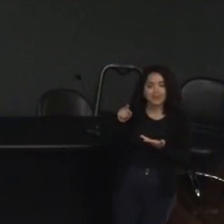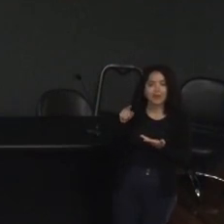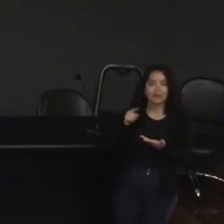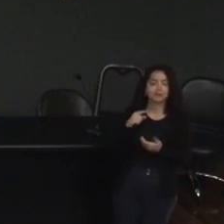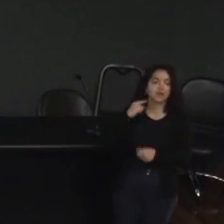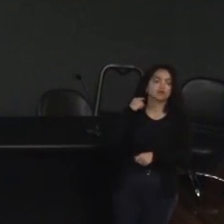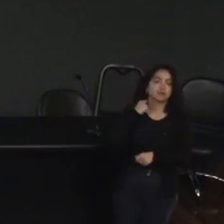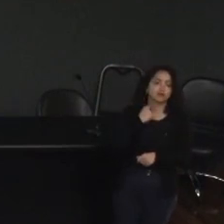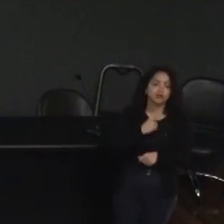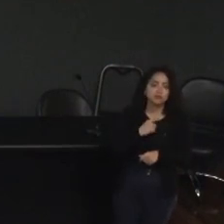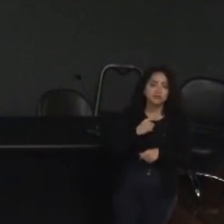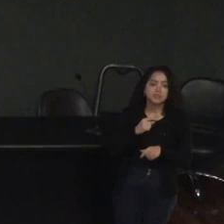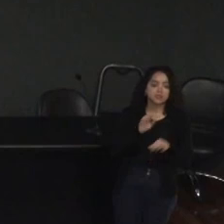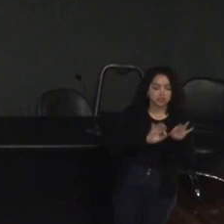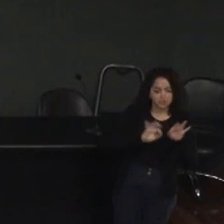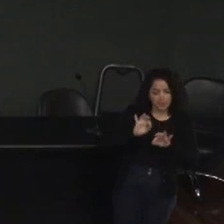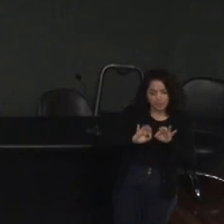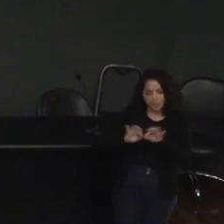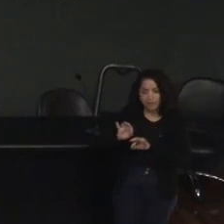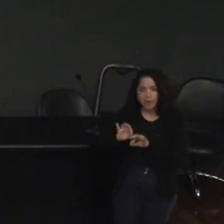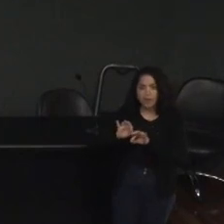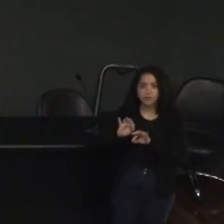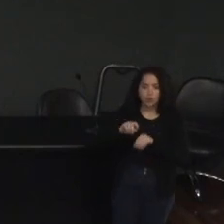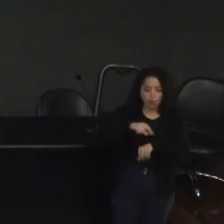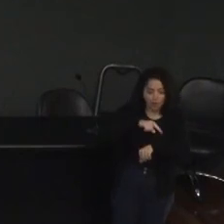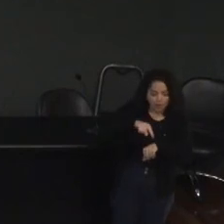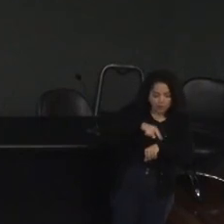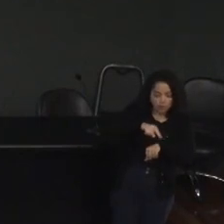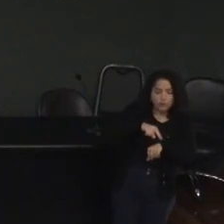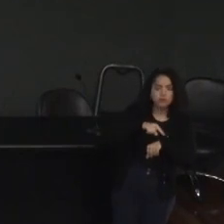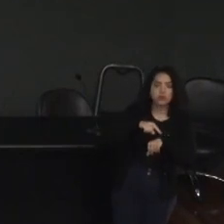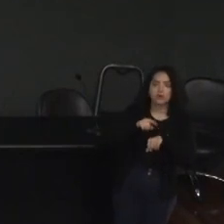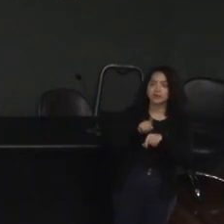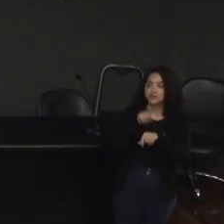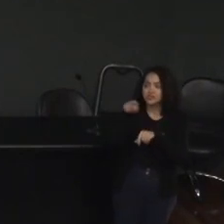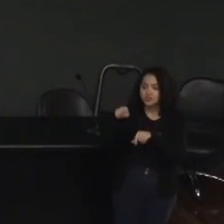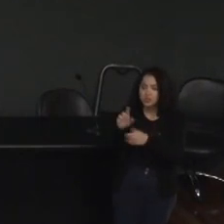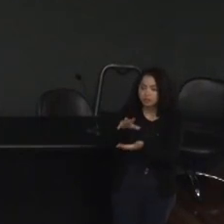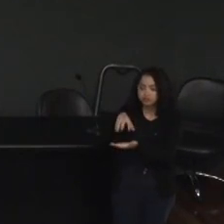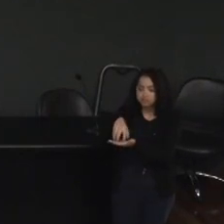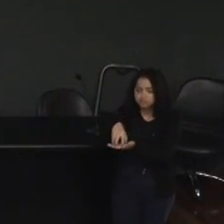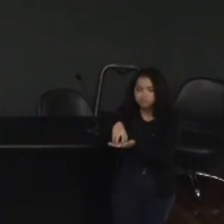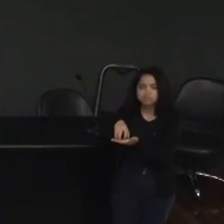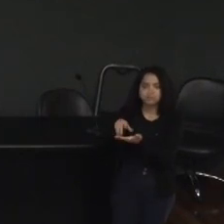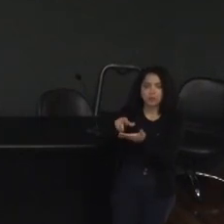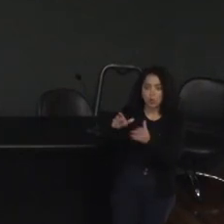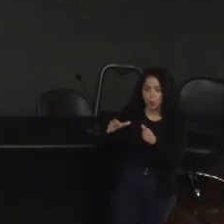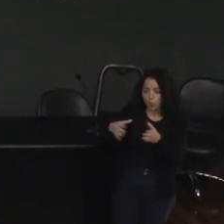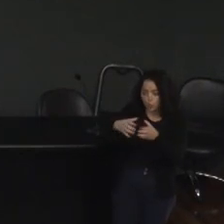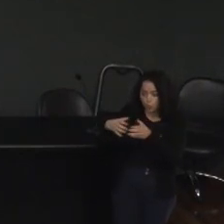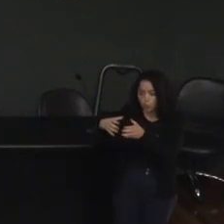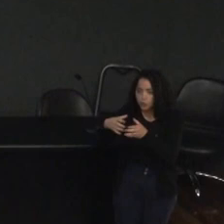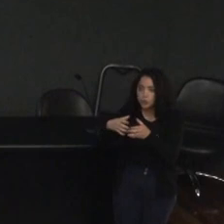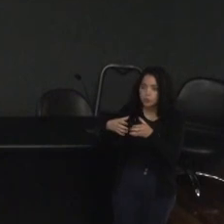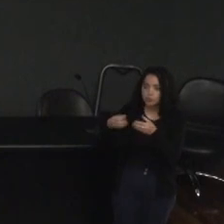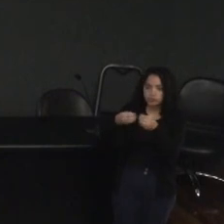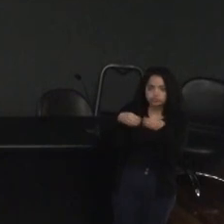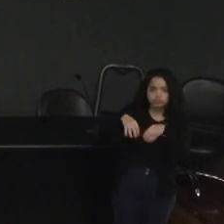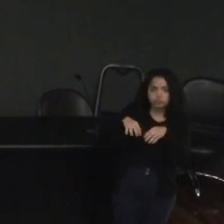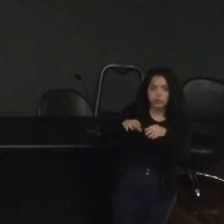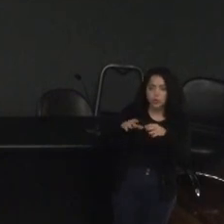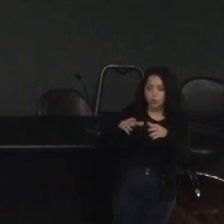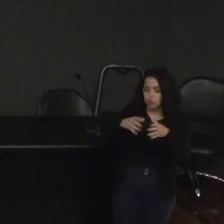tá preparado para isso né em duas horas você tinha lá em Brumadinho já montado um comitê de gestão de crise com todos os órgãos públicos